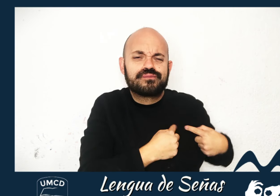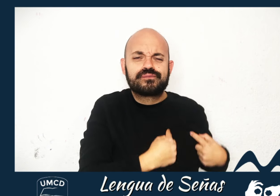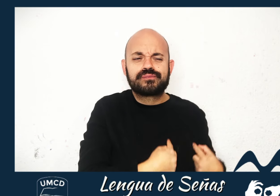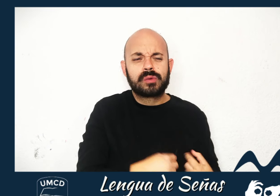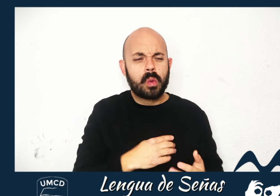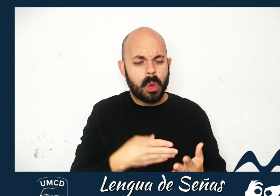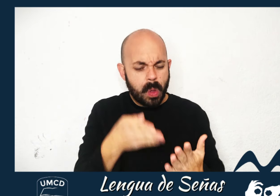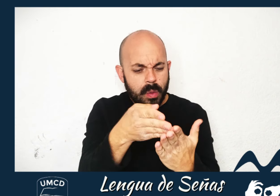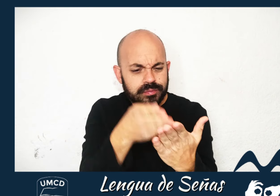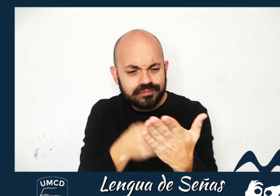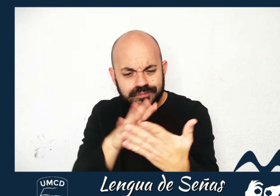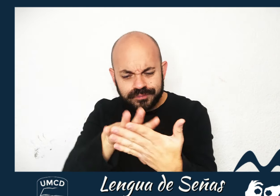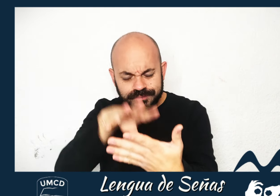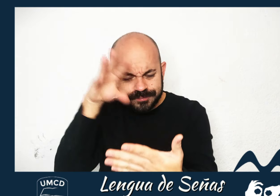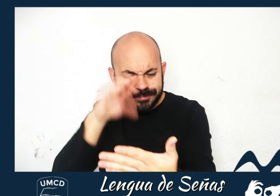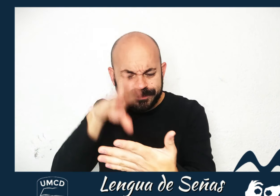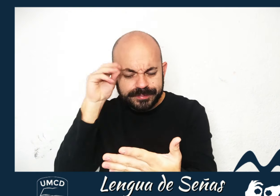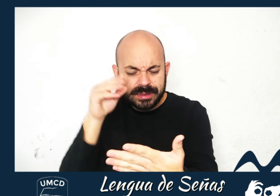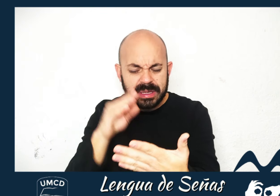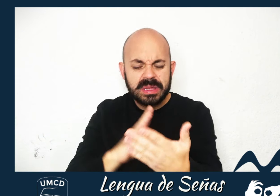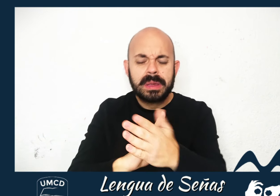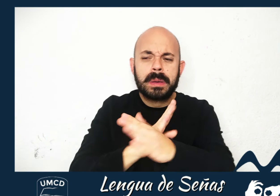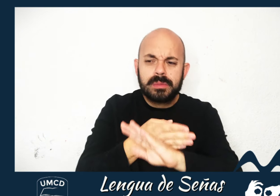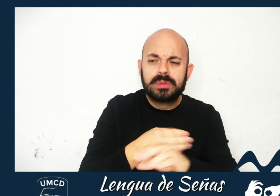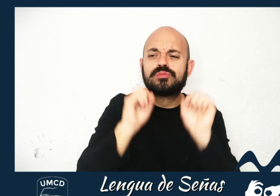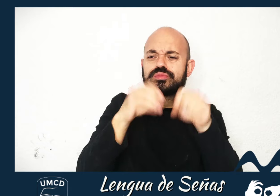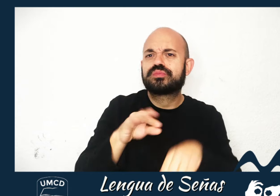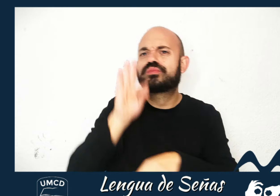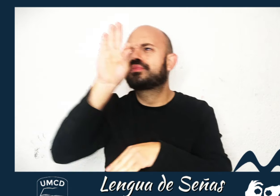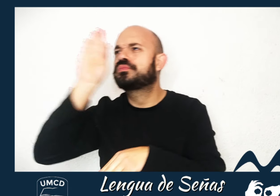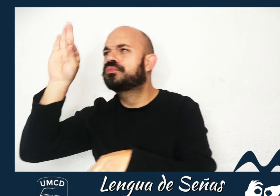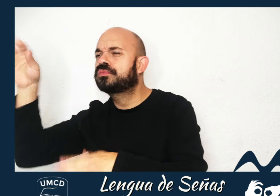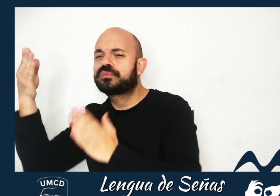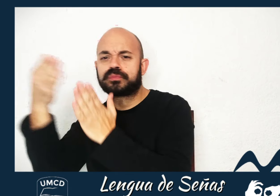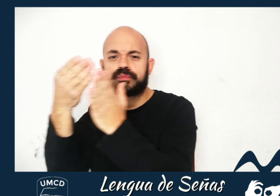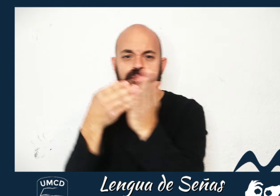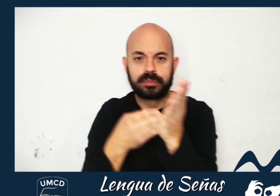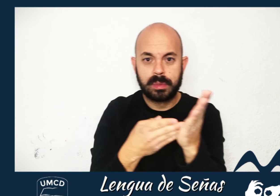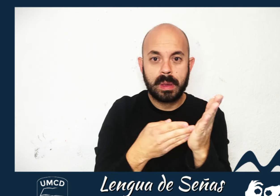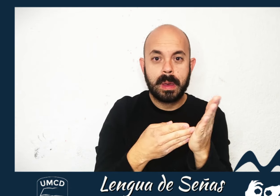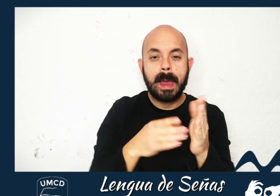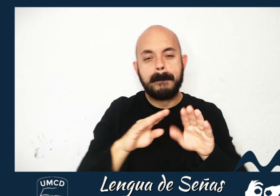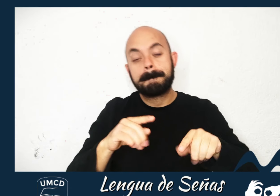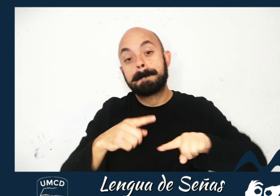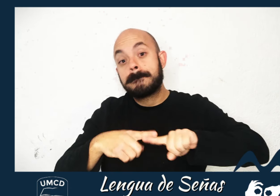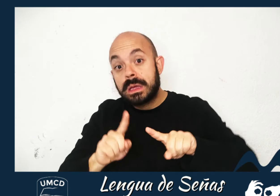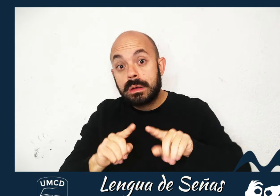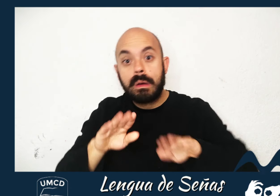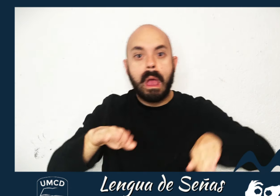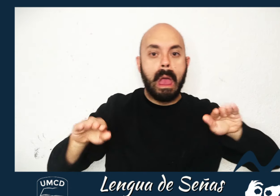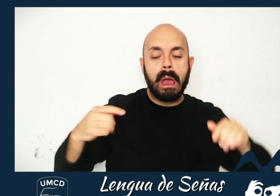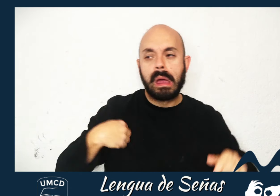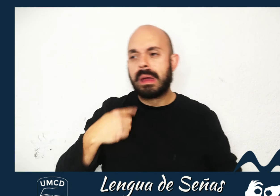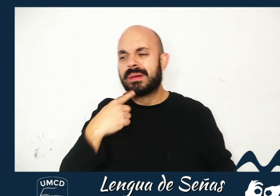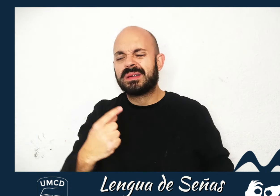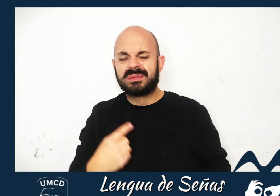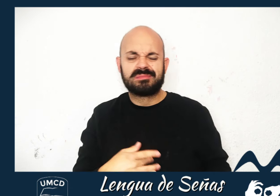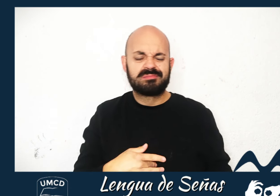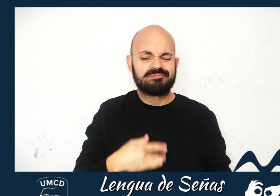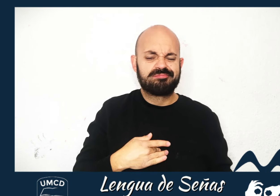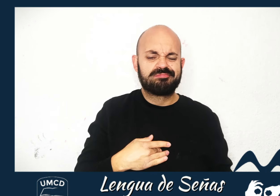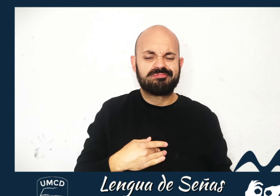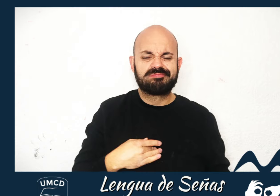su palabra, a compartir con Él. A veces nuestras vidas se sienten vacías porque no tenemos esa relación tan cercana